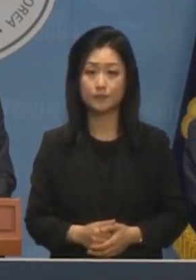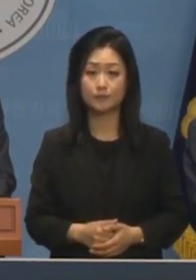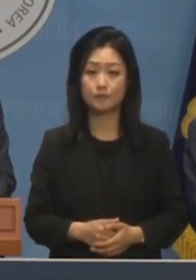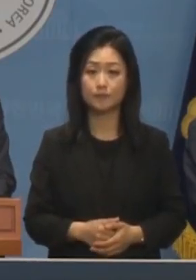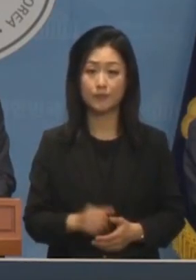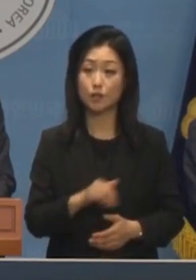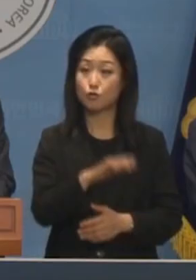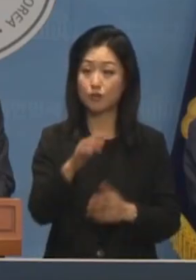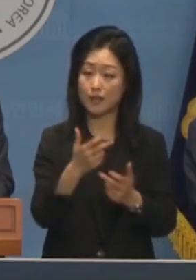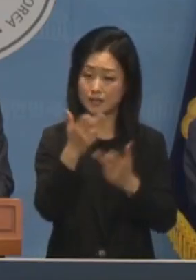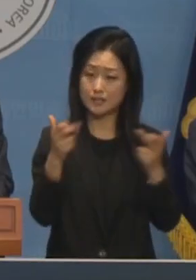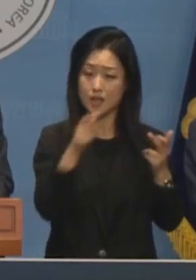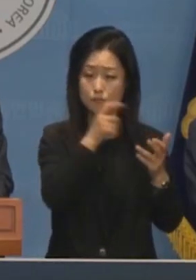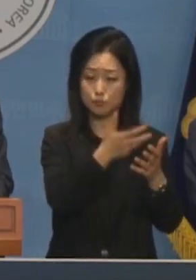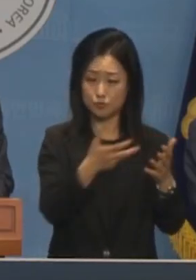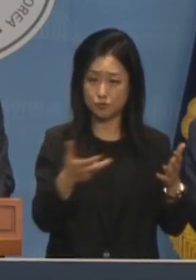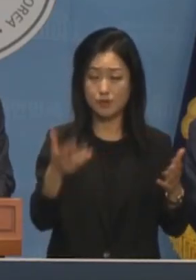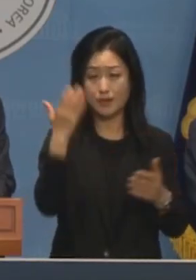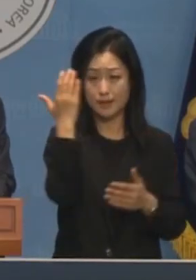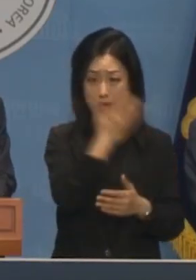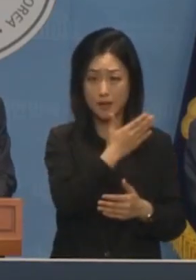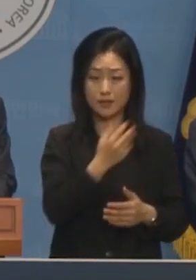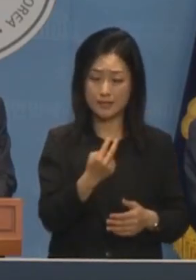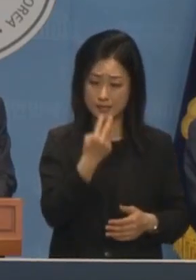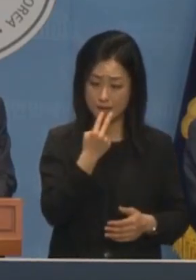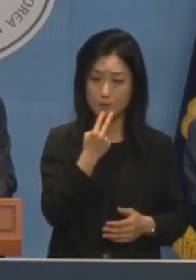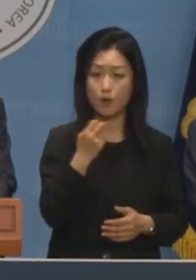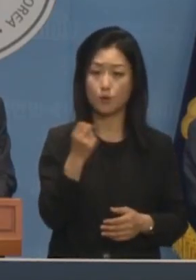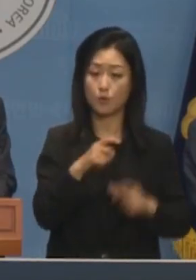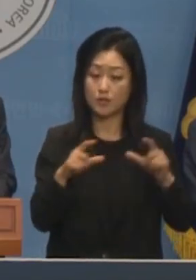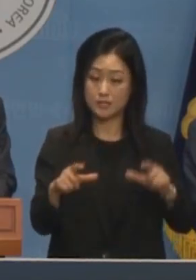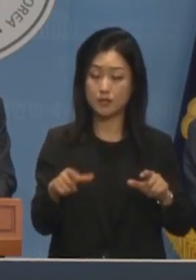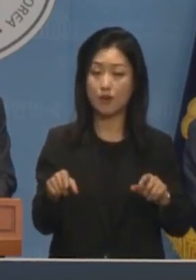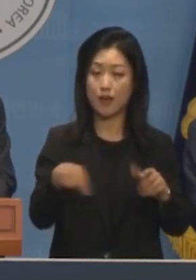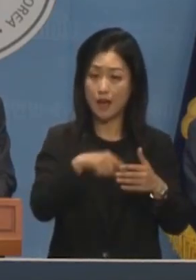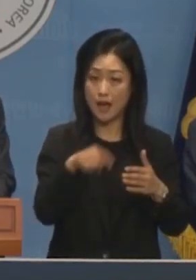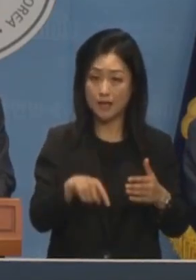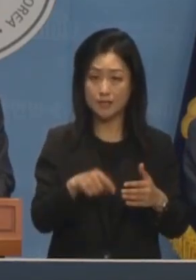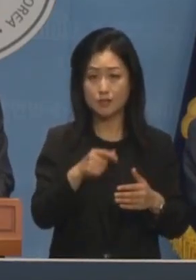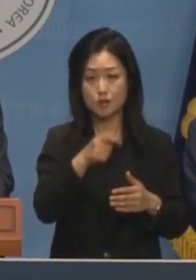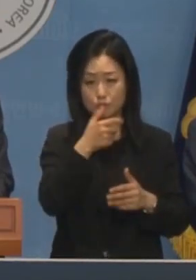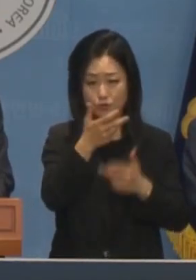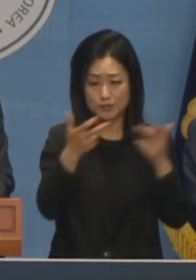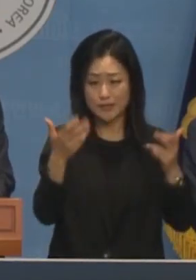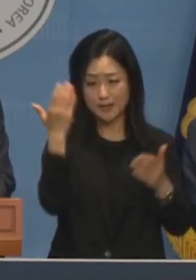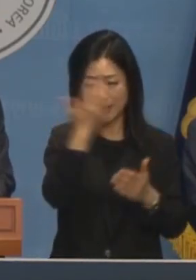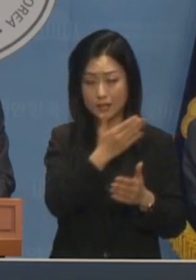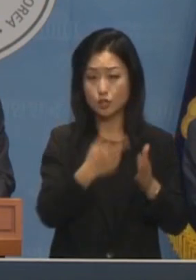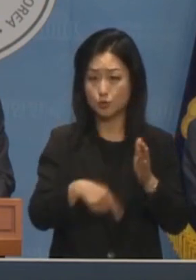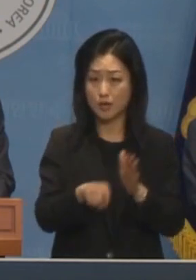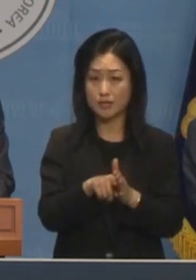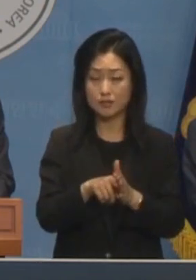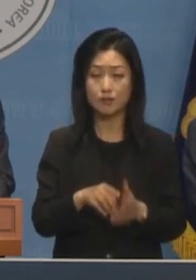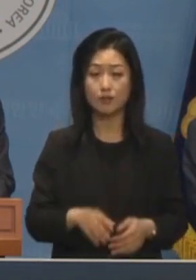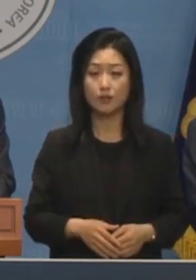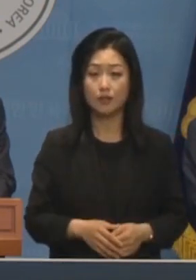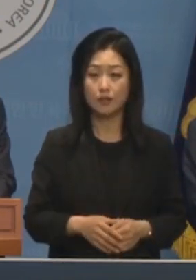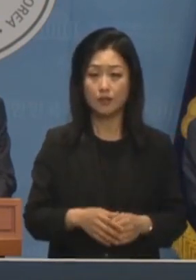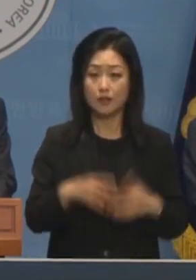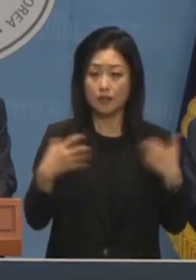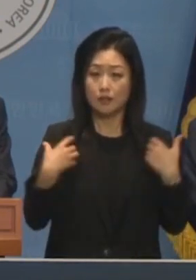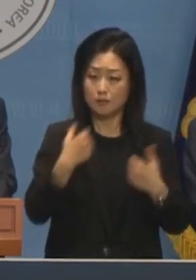우리의 자연 환경과 국민의 생명 그리고 지역사회의 지속 가능성을 지키기 위해 일방적이고 비민주적인